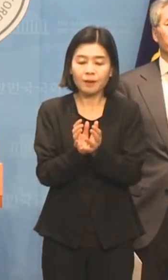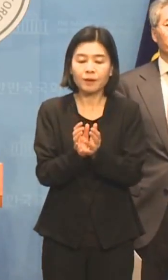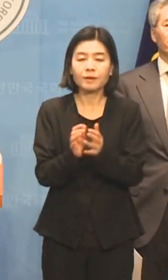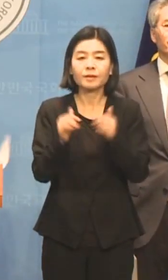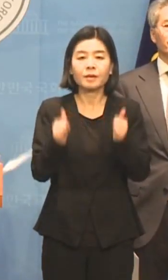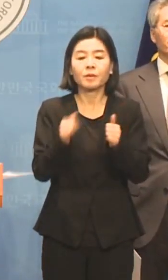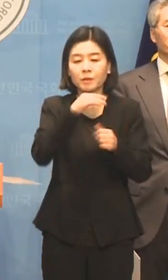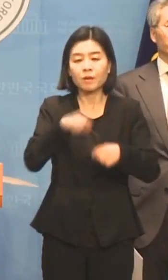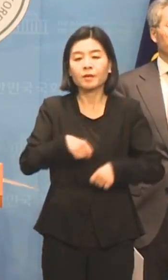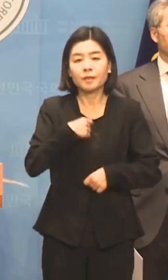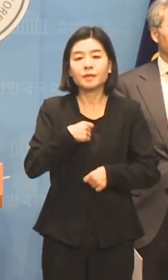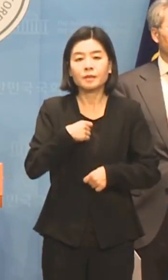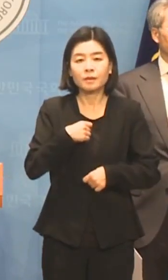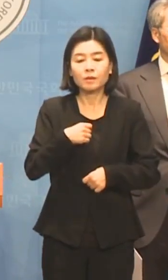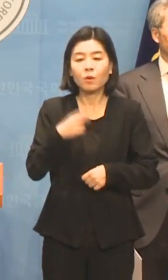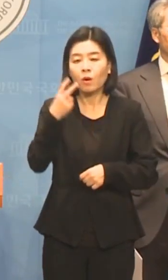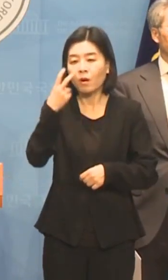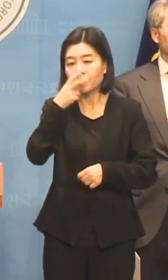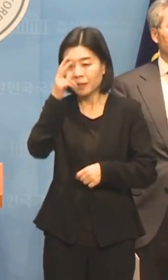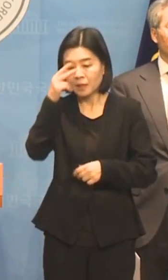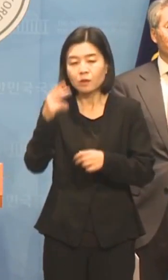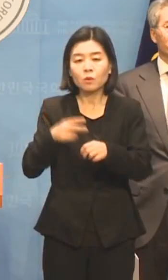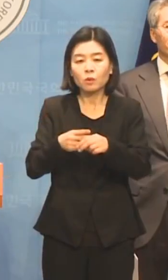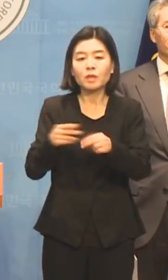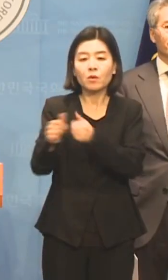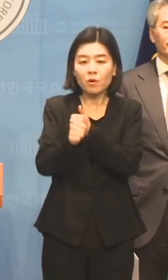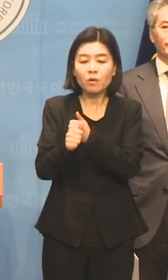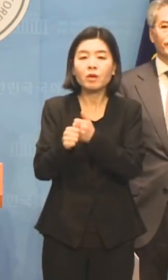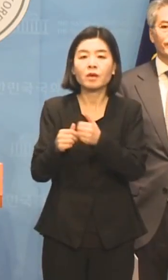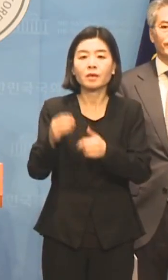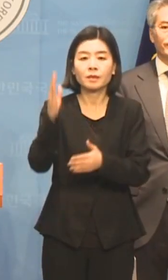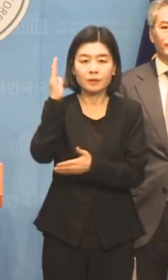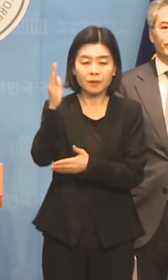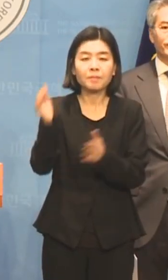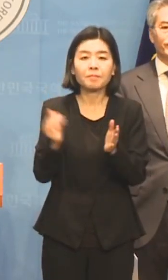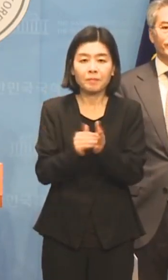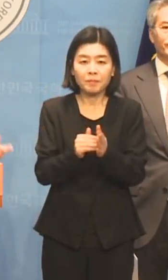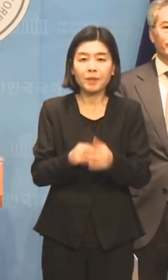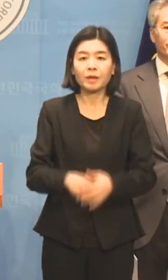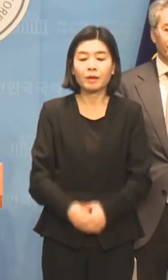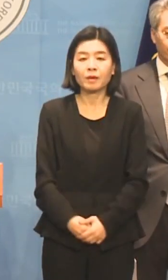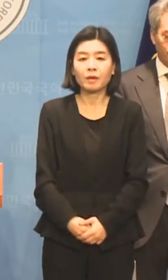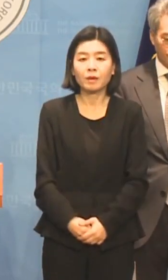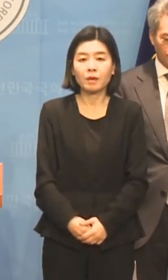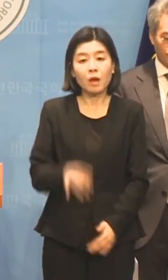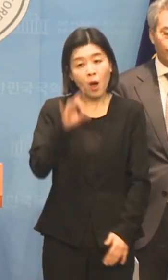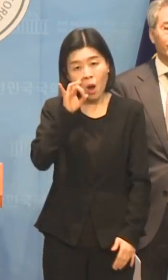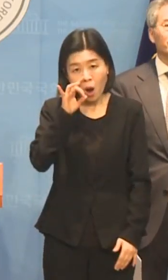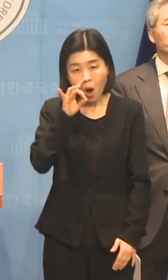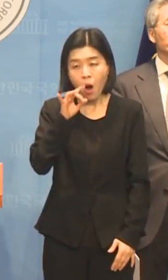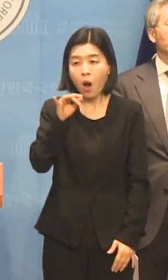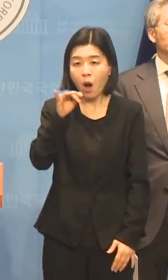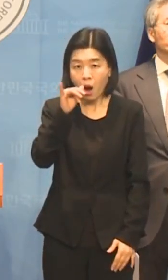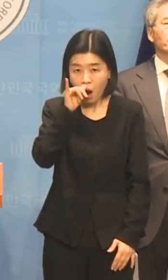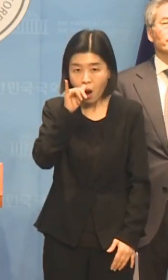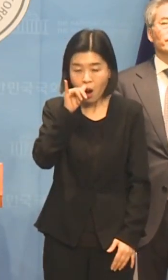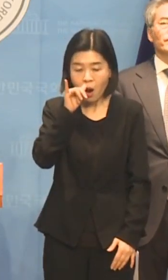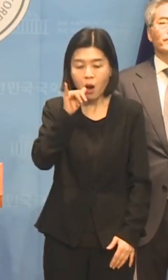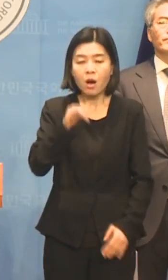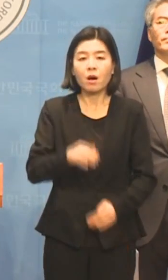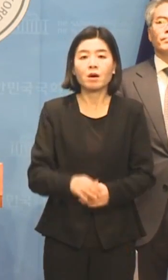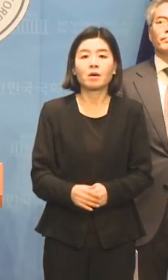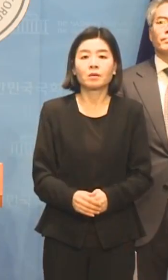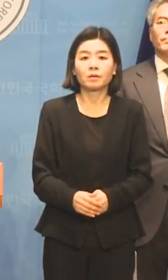및 검찰독재위원회의 기자회견을 마치겠습니다. 혹시 더 질의하시거나 또 궁금한